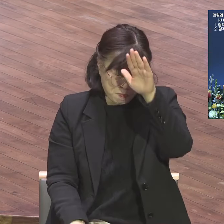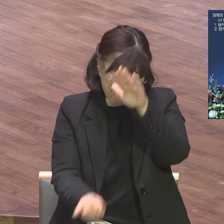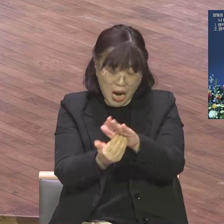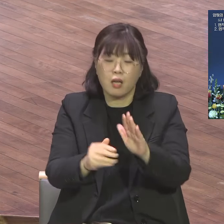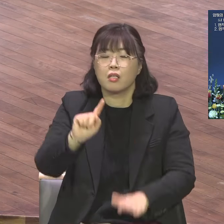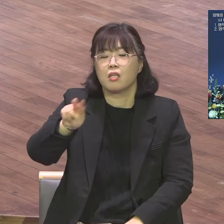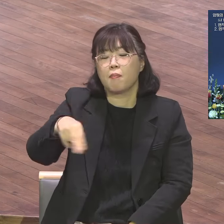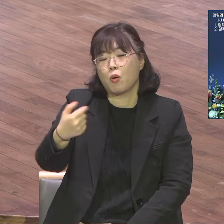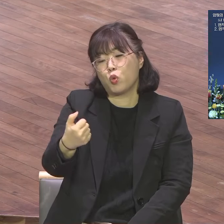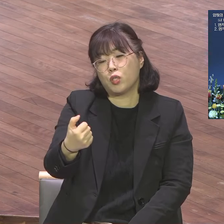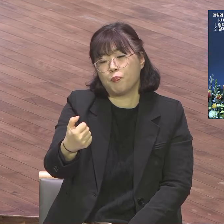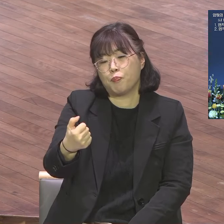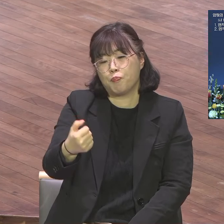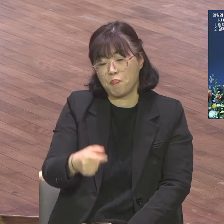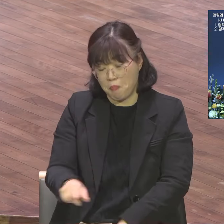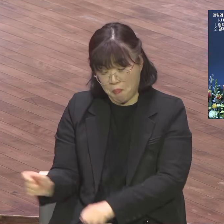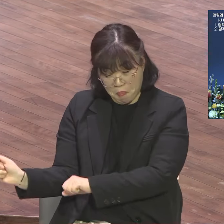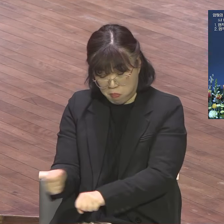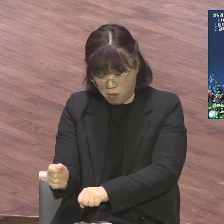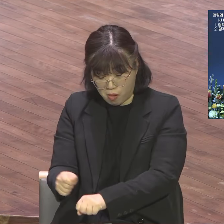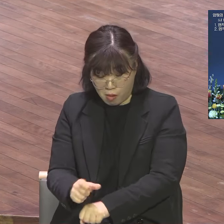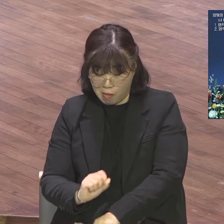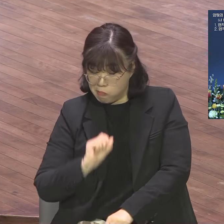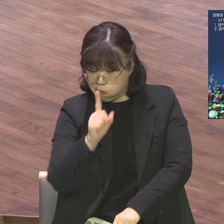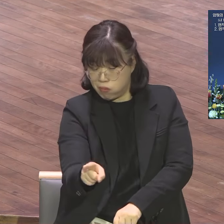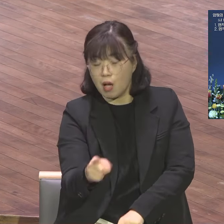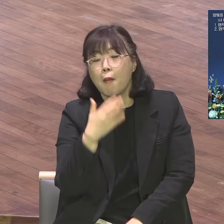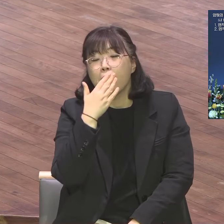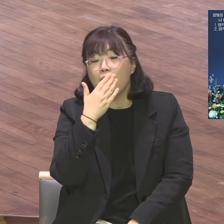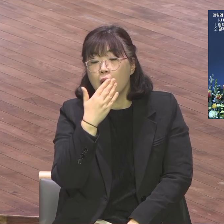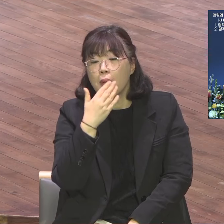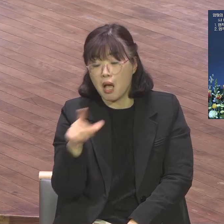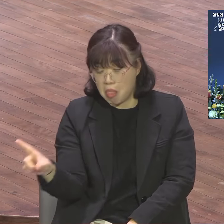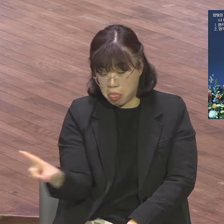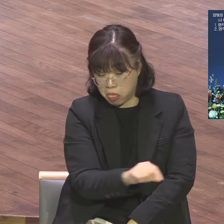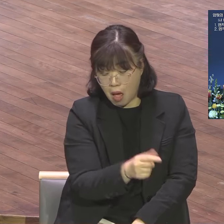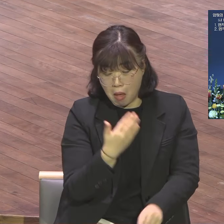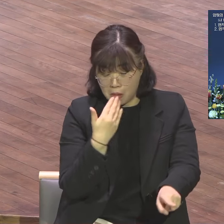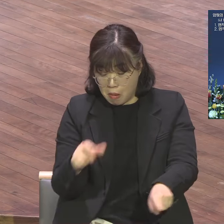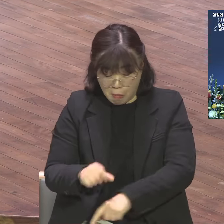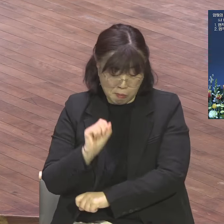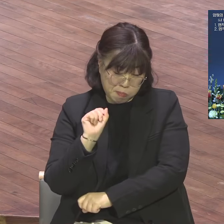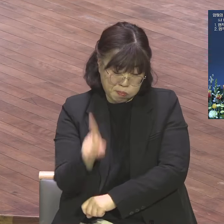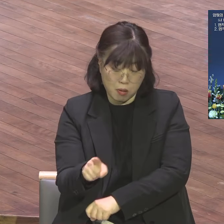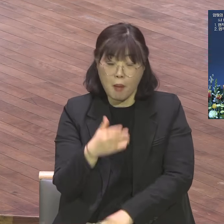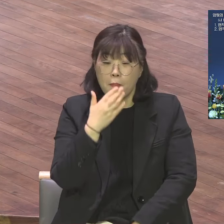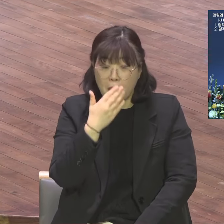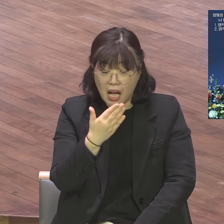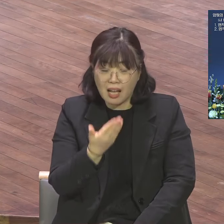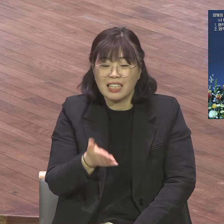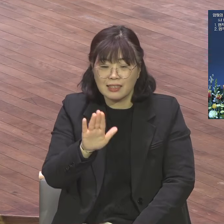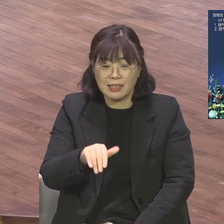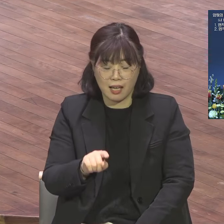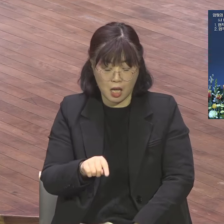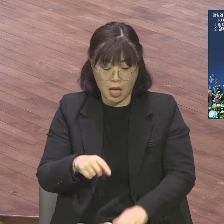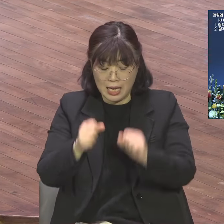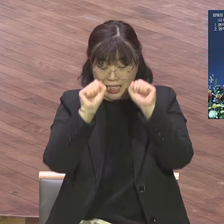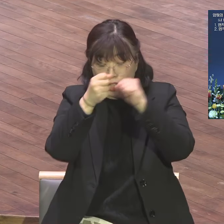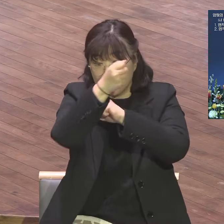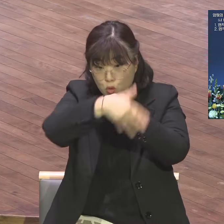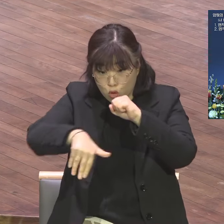250km. 나가죠. 근데 가장 빠른 공, 가장 시속이 빠른